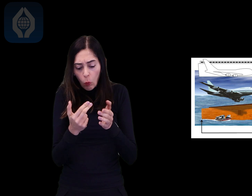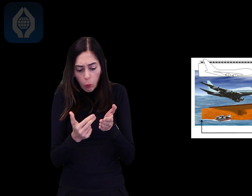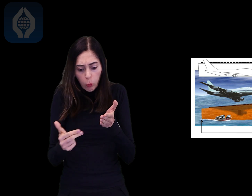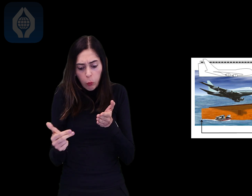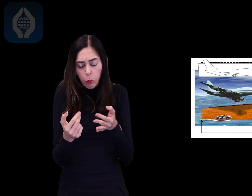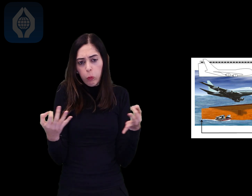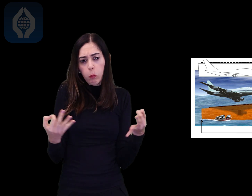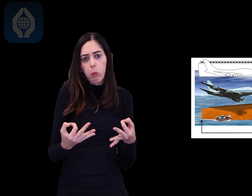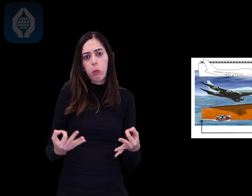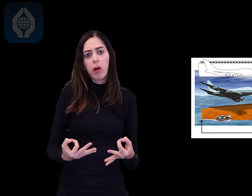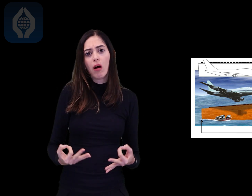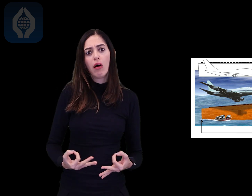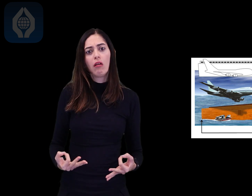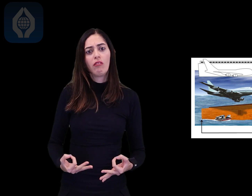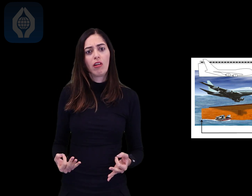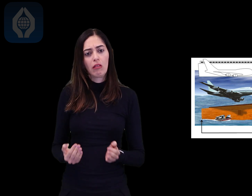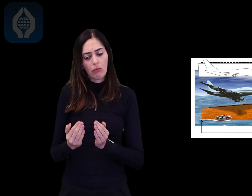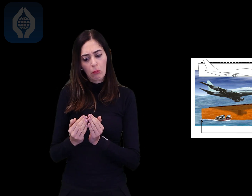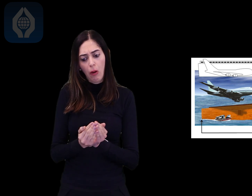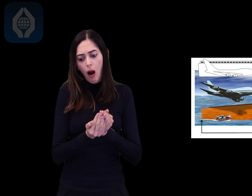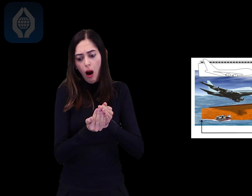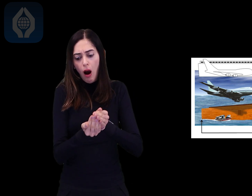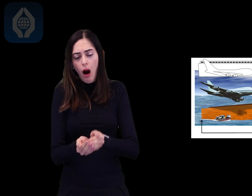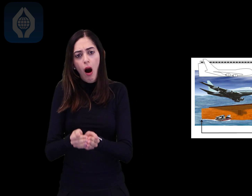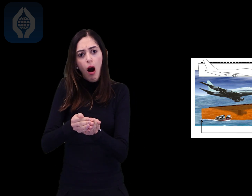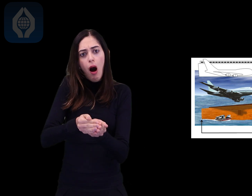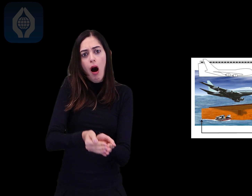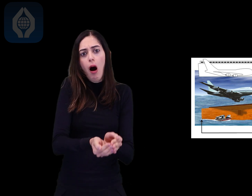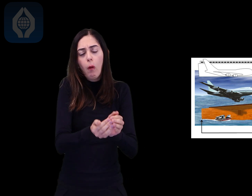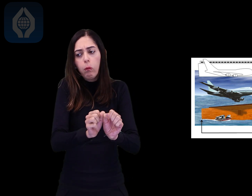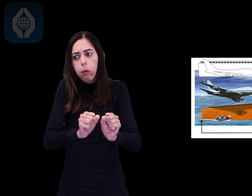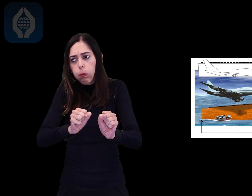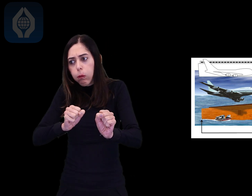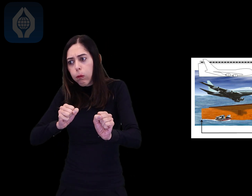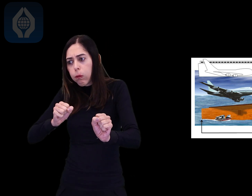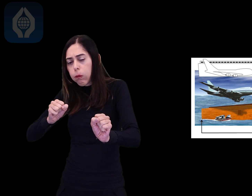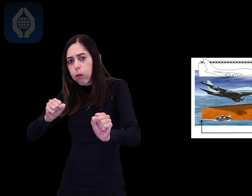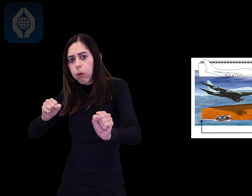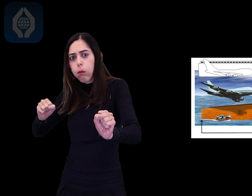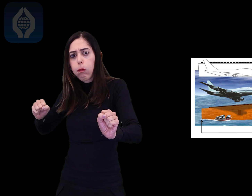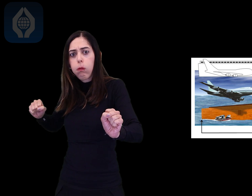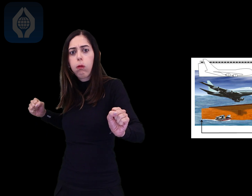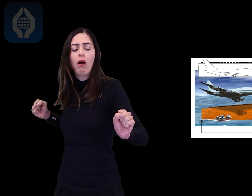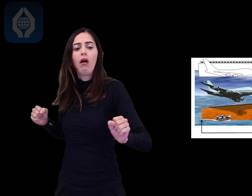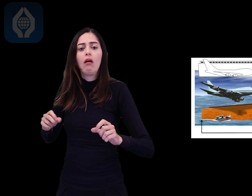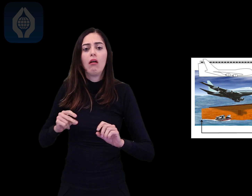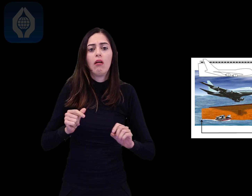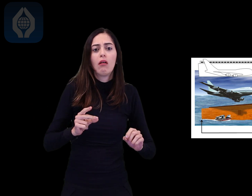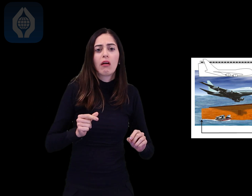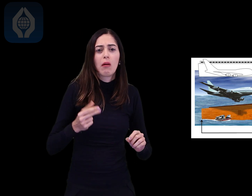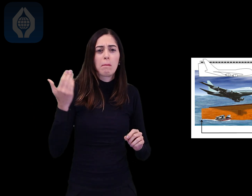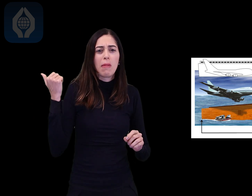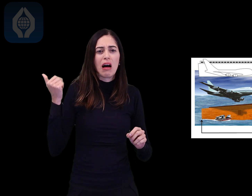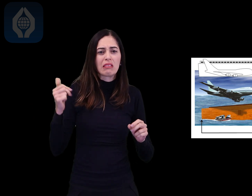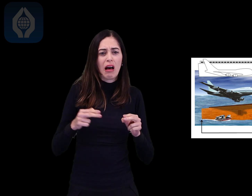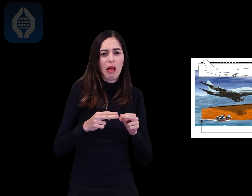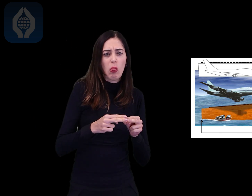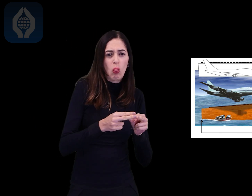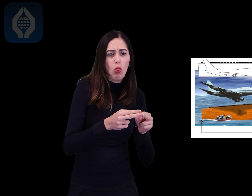uma embarcação enorme. E dentro do nosso conhecimento, nenhum navio desse tamanho foi construído desde o tempo da arca